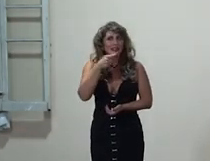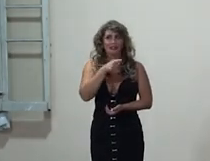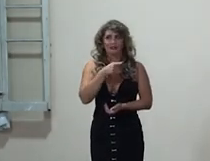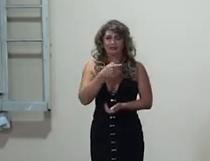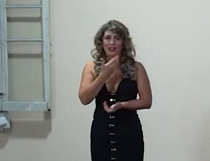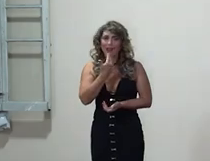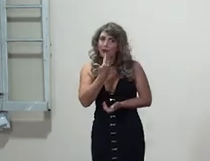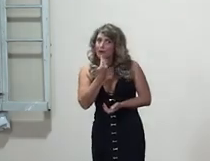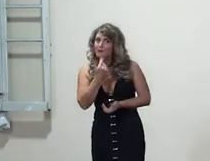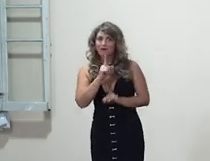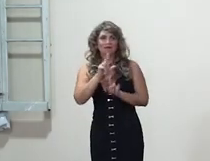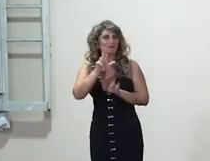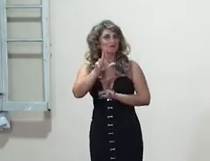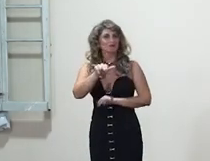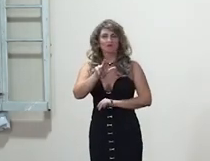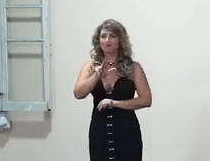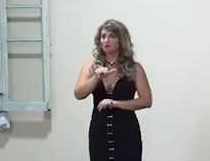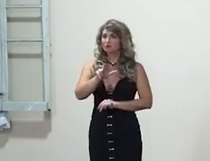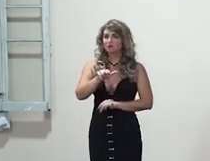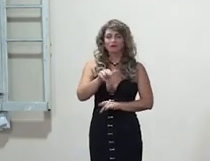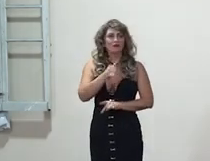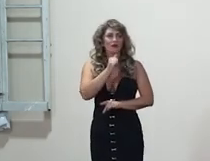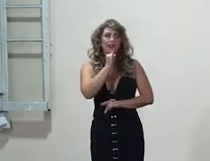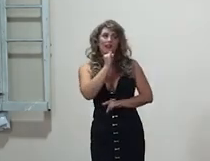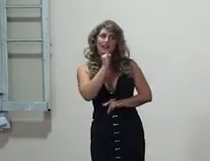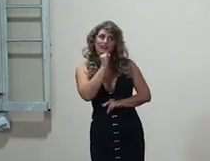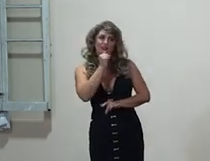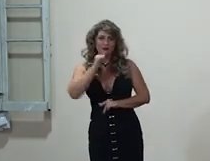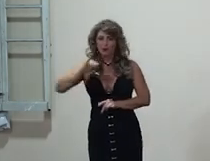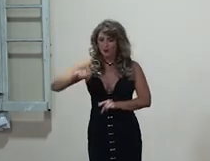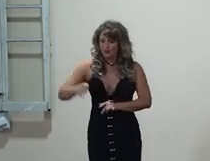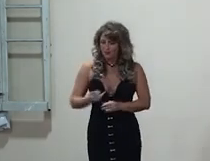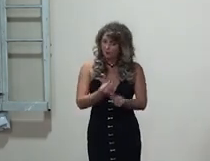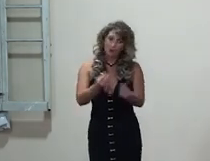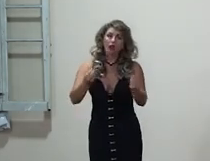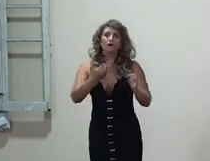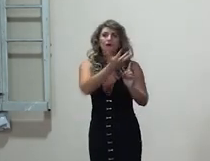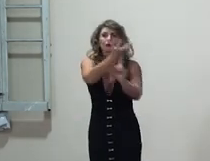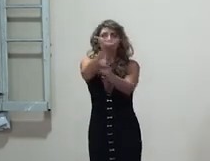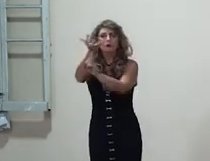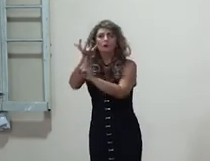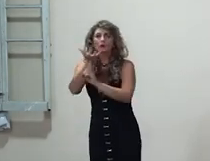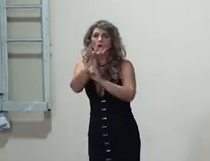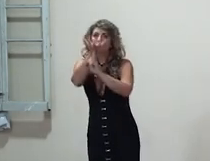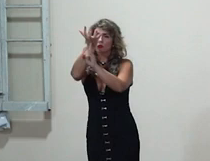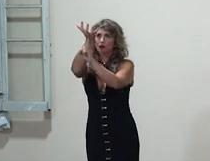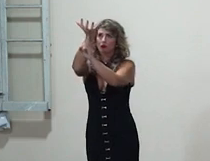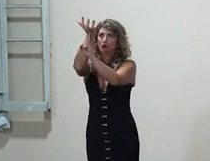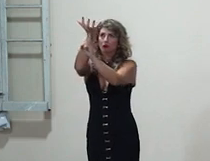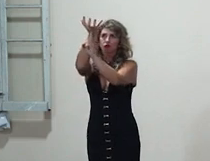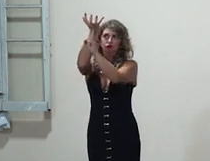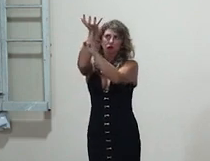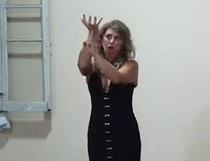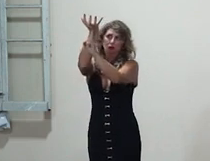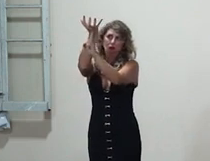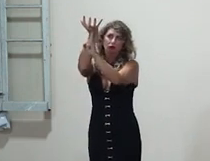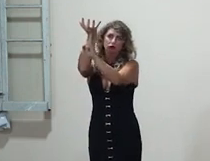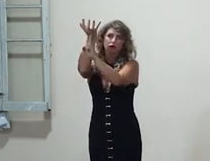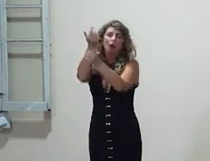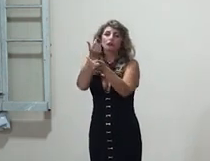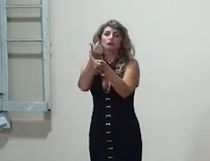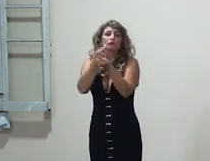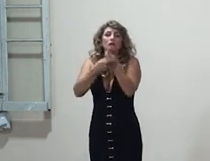e nunca foi, por exemplo, explorado o pinheiro como uma fonte de